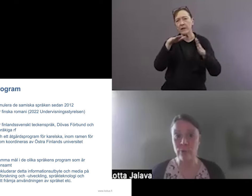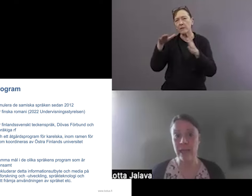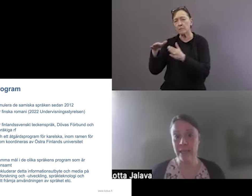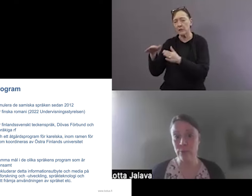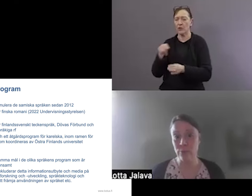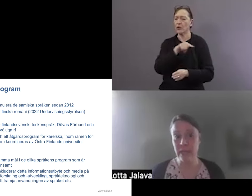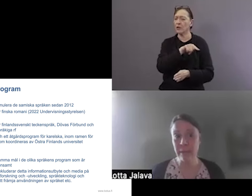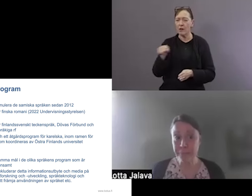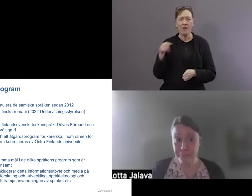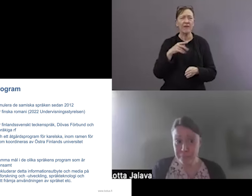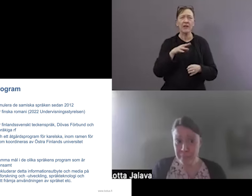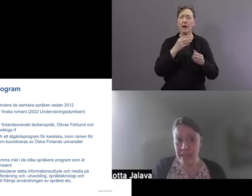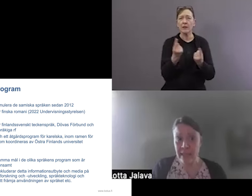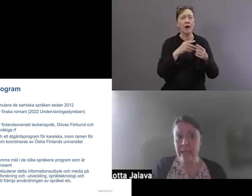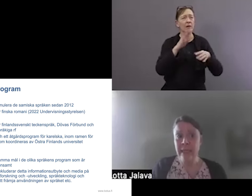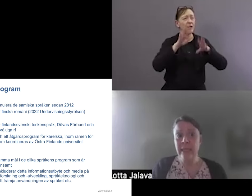paljon yhtäläisyyksiä.